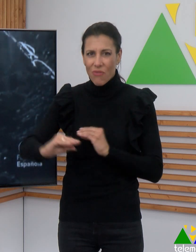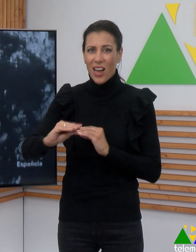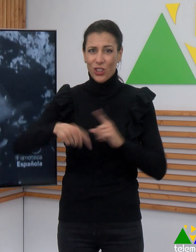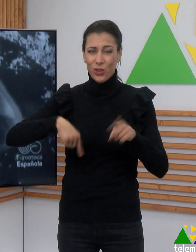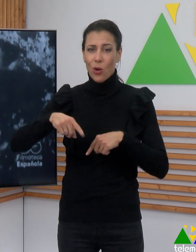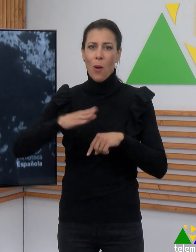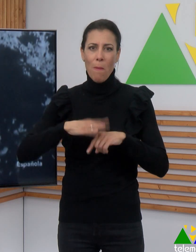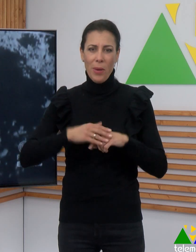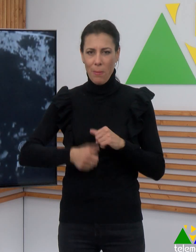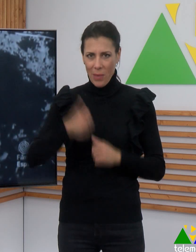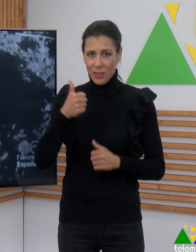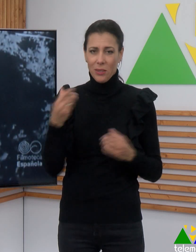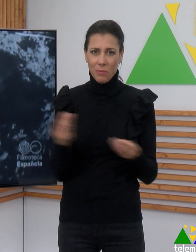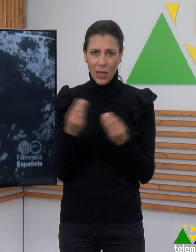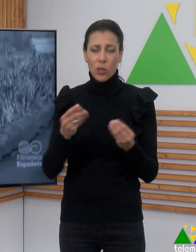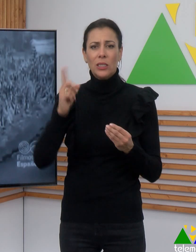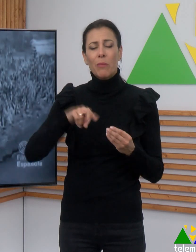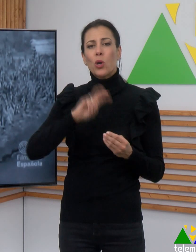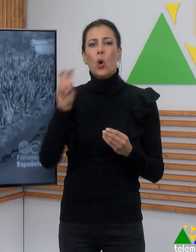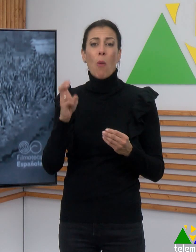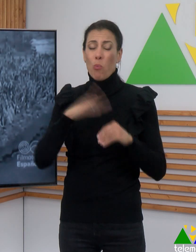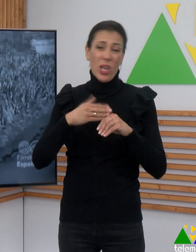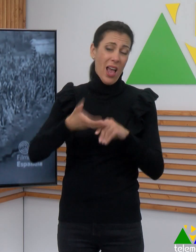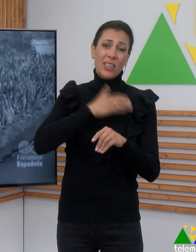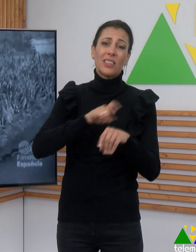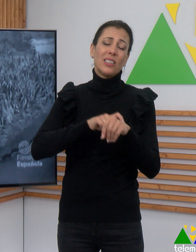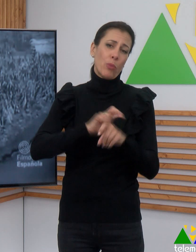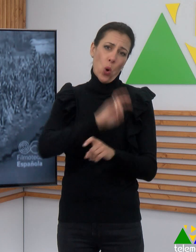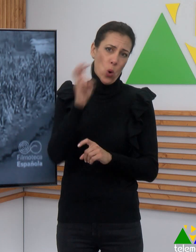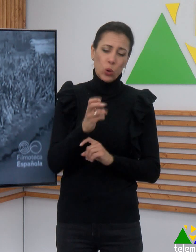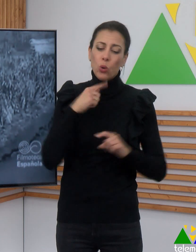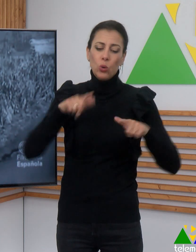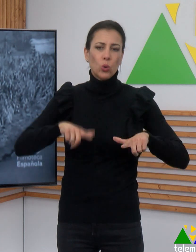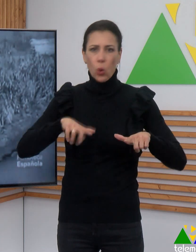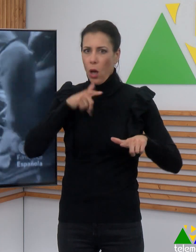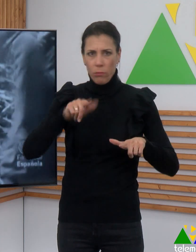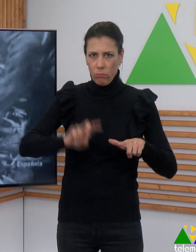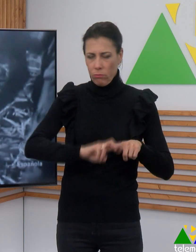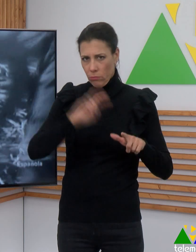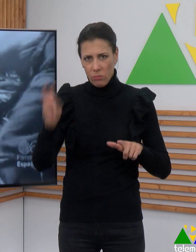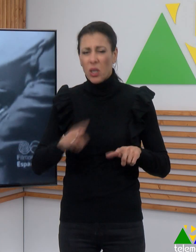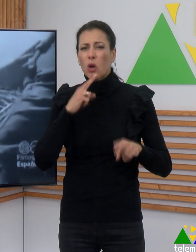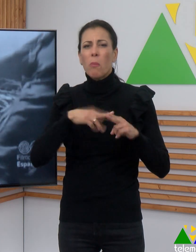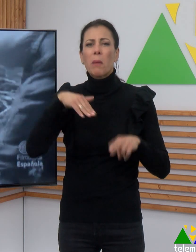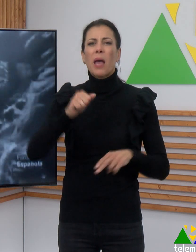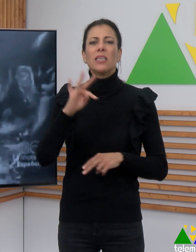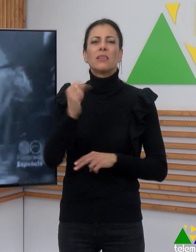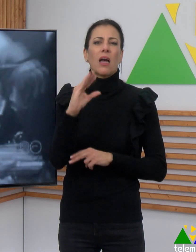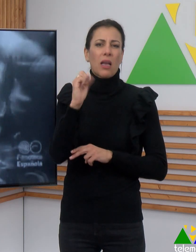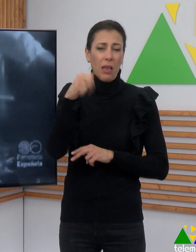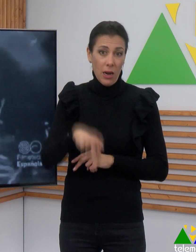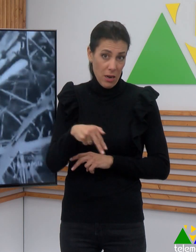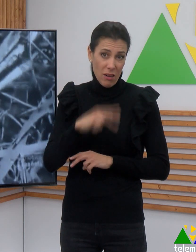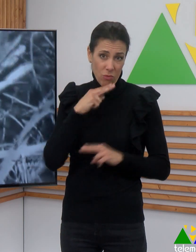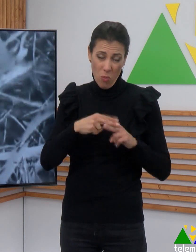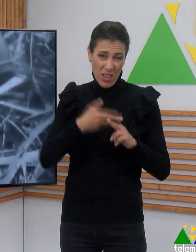el pavimento. Antes tenían otro tipo de suelo. El matacán, que se llamaba, pues evidentemente